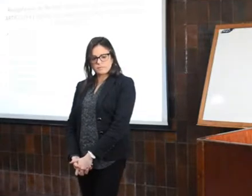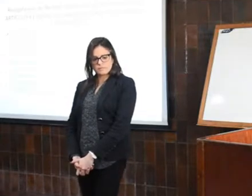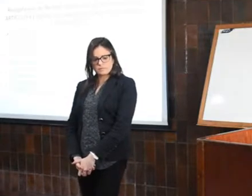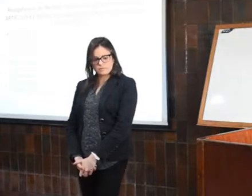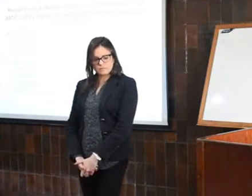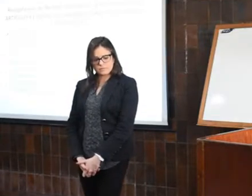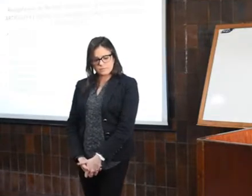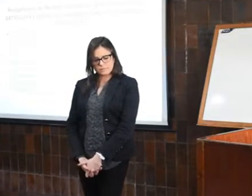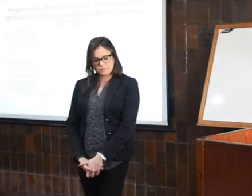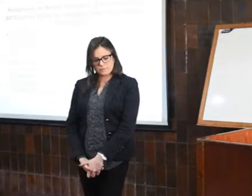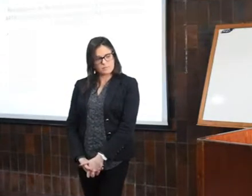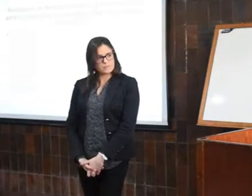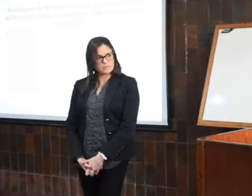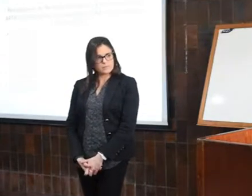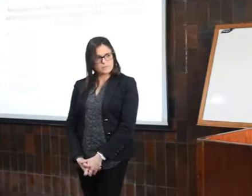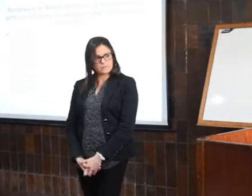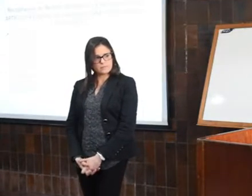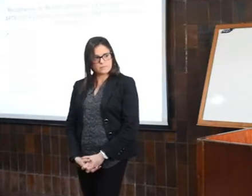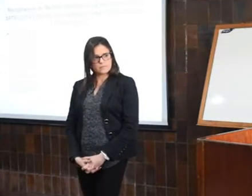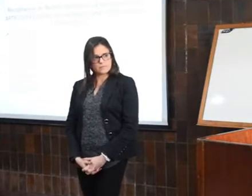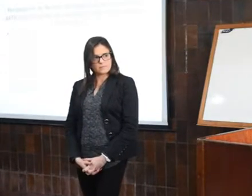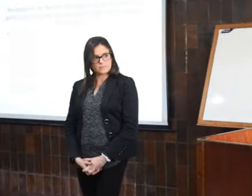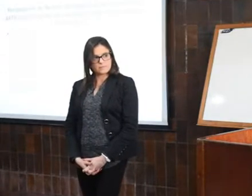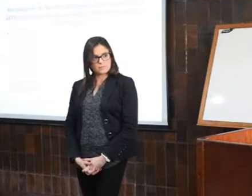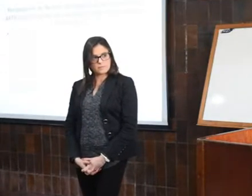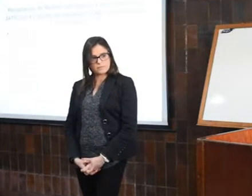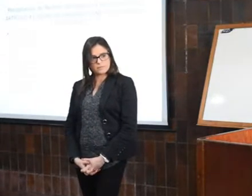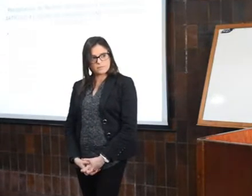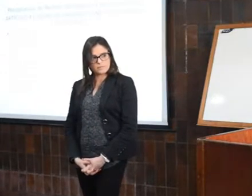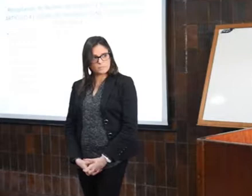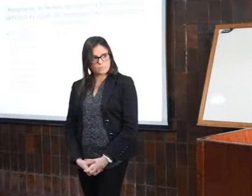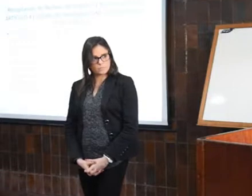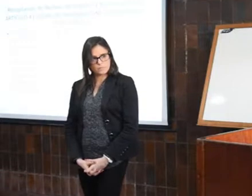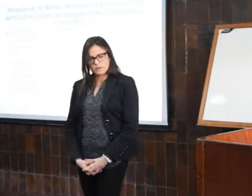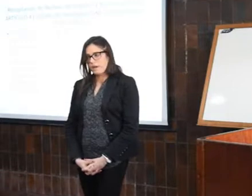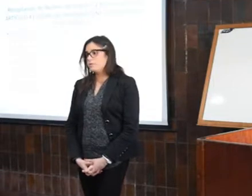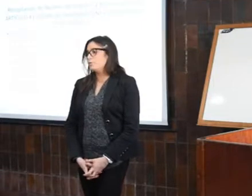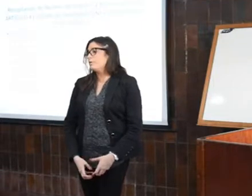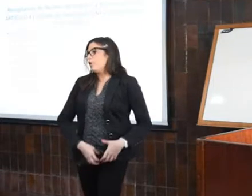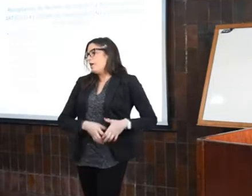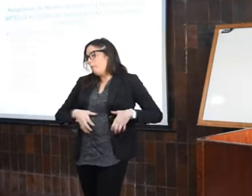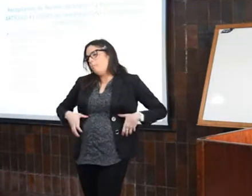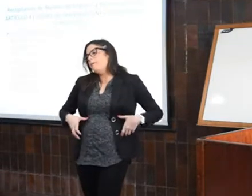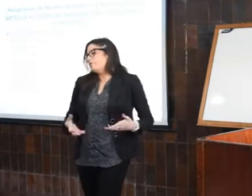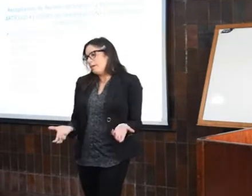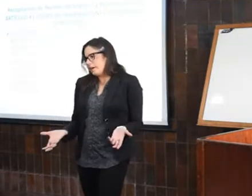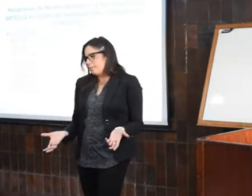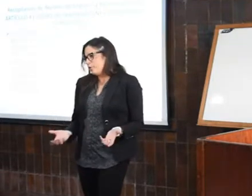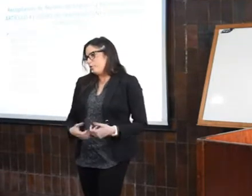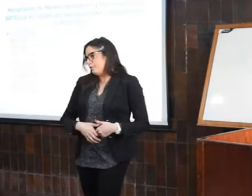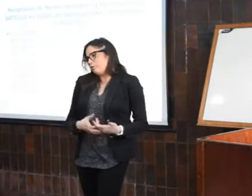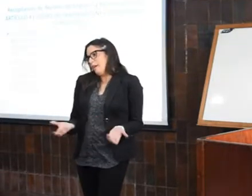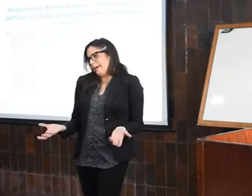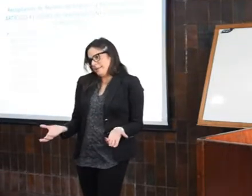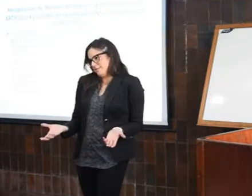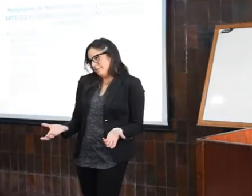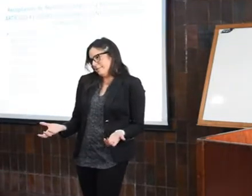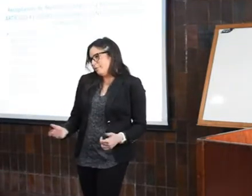no somos investigadores del terrorismo ni de nada que se le parezca puede pasar